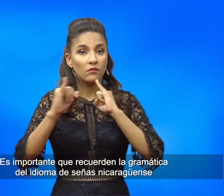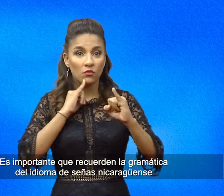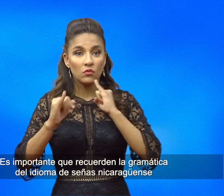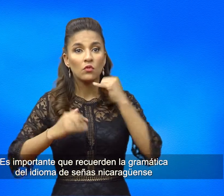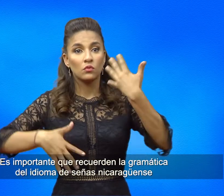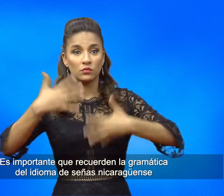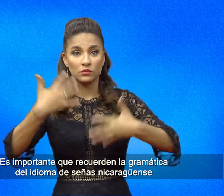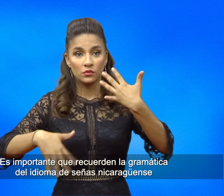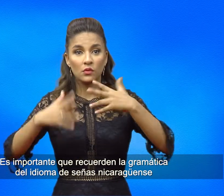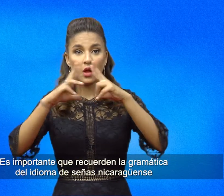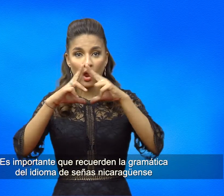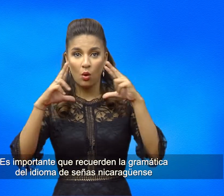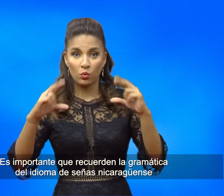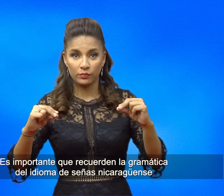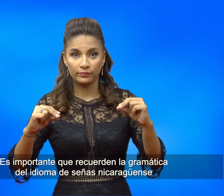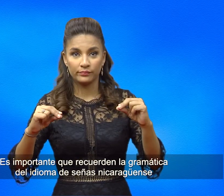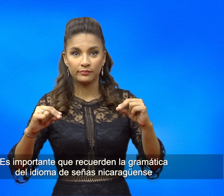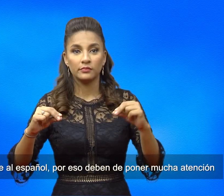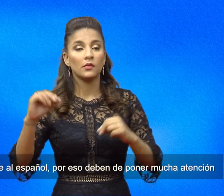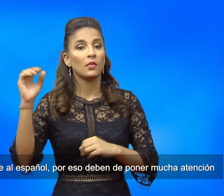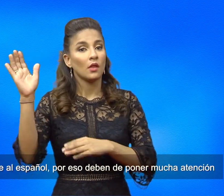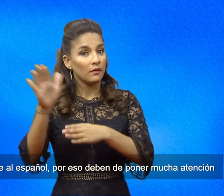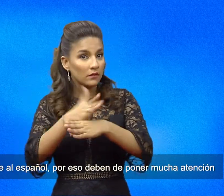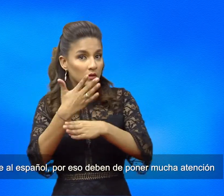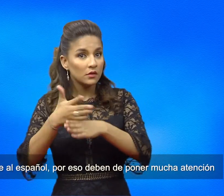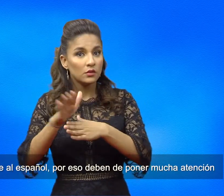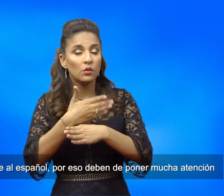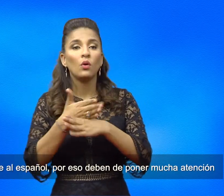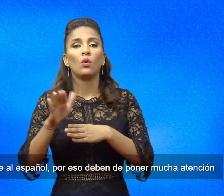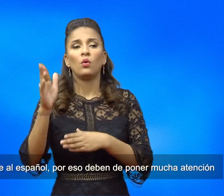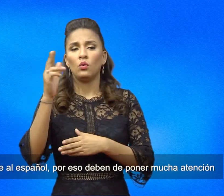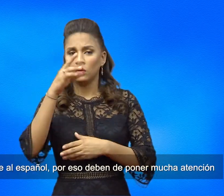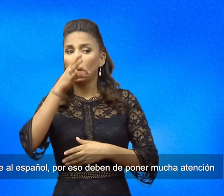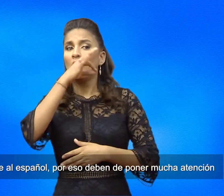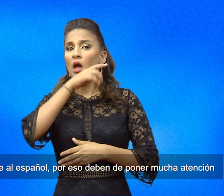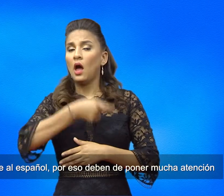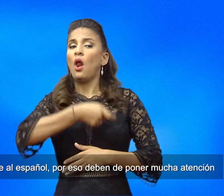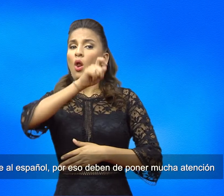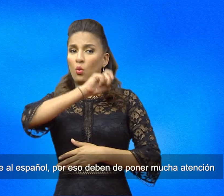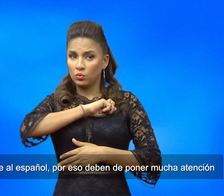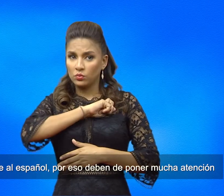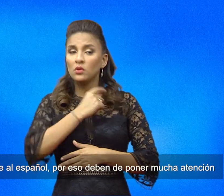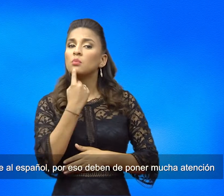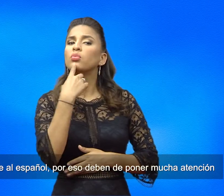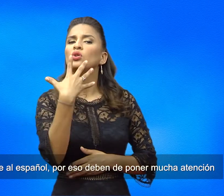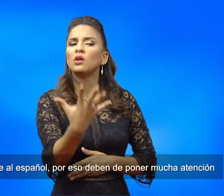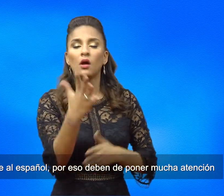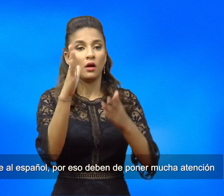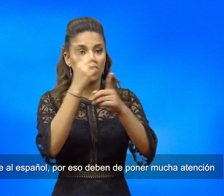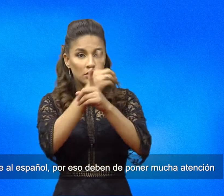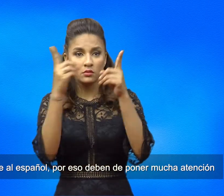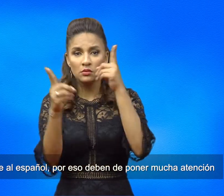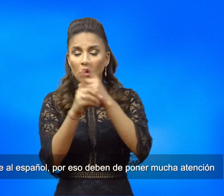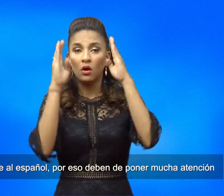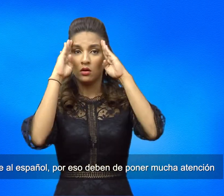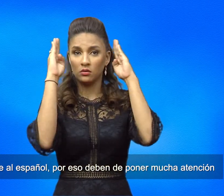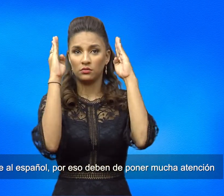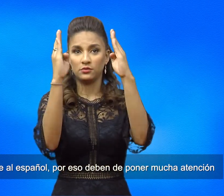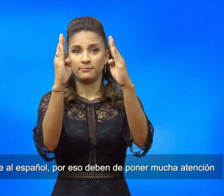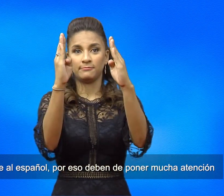de señas nicaragüense es diferente al español por eso deben de poner mucha